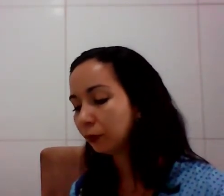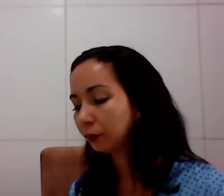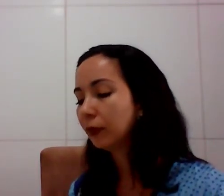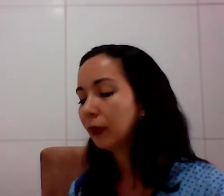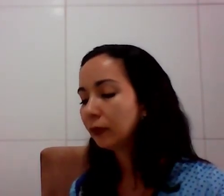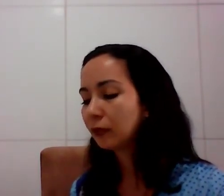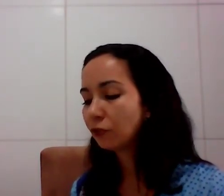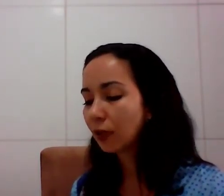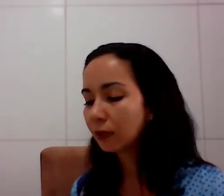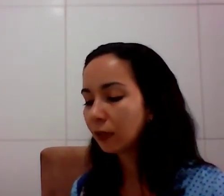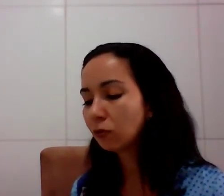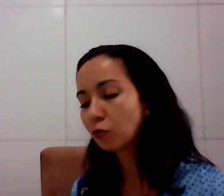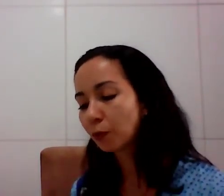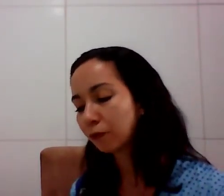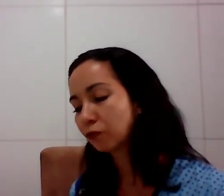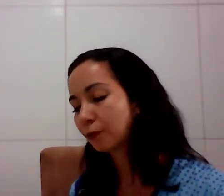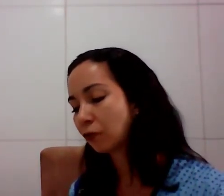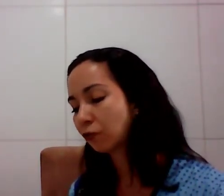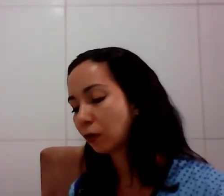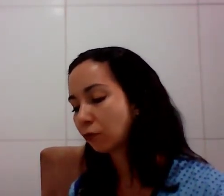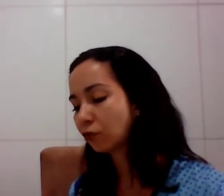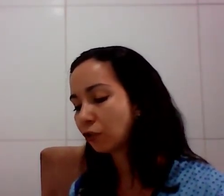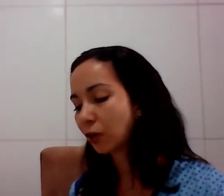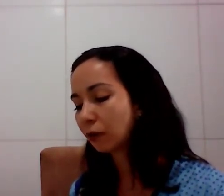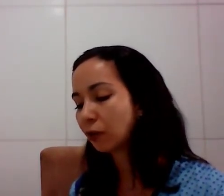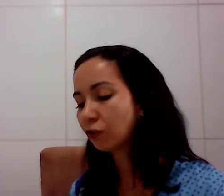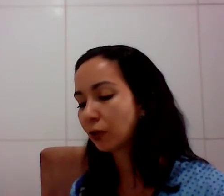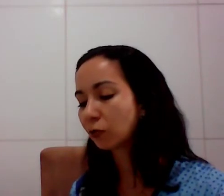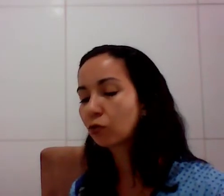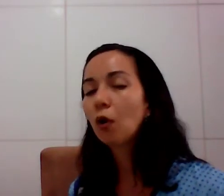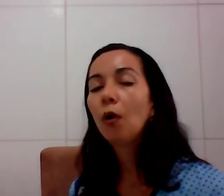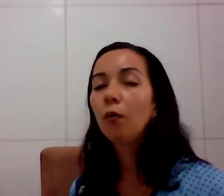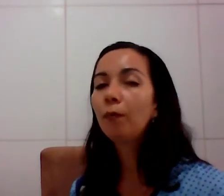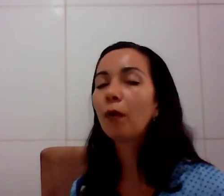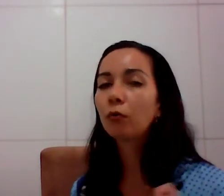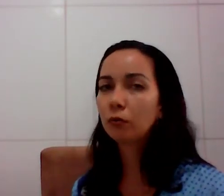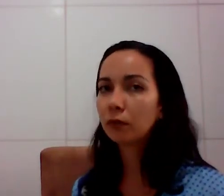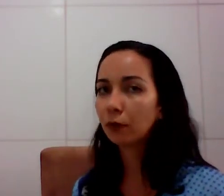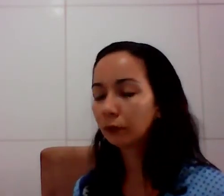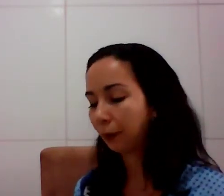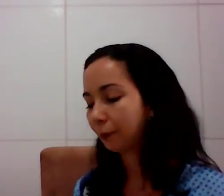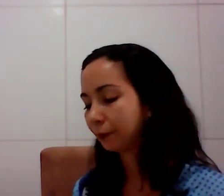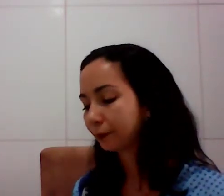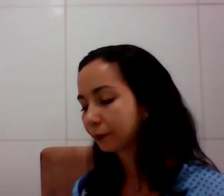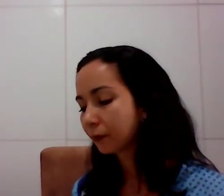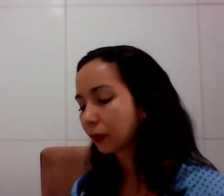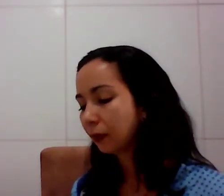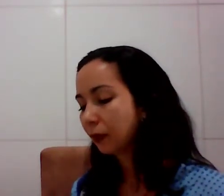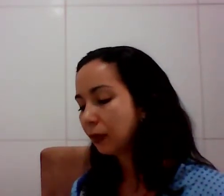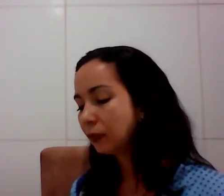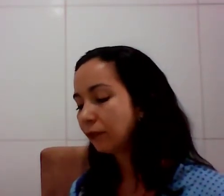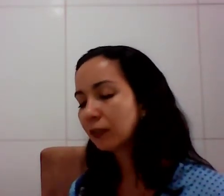mundo. Nesses desenhos, os povos pré-históricos deixaram registrados um pouco do seu tempo. E se você